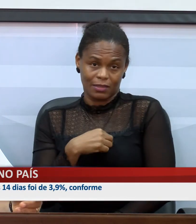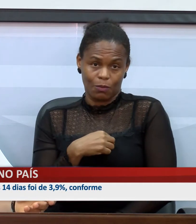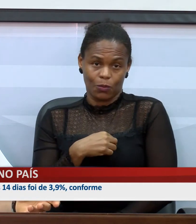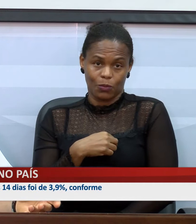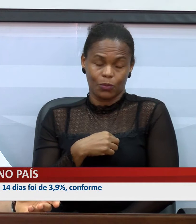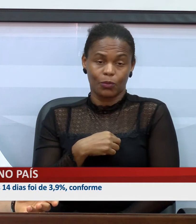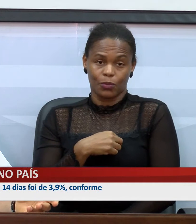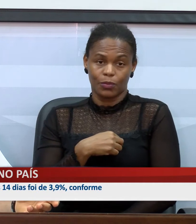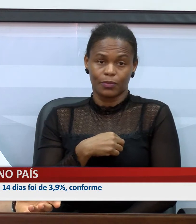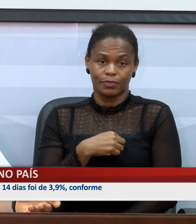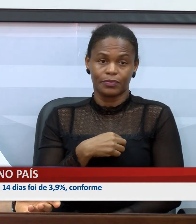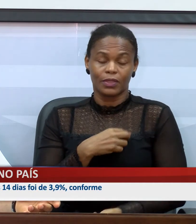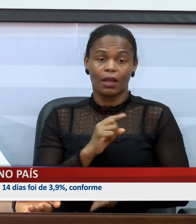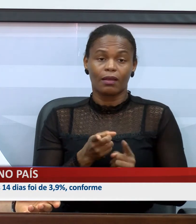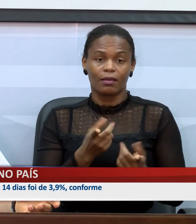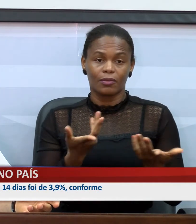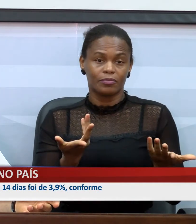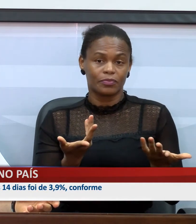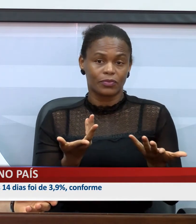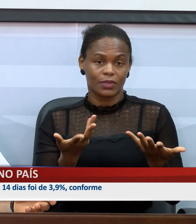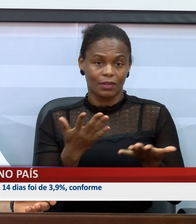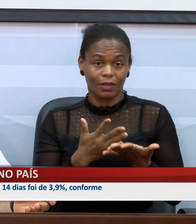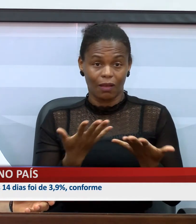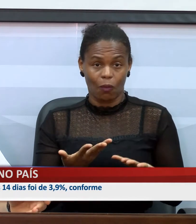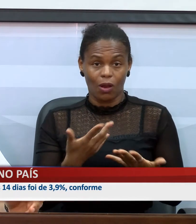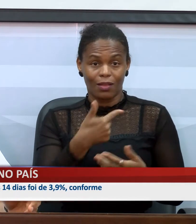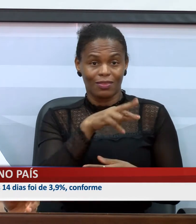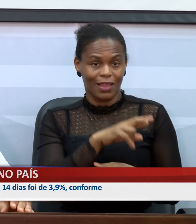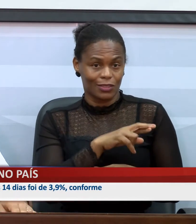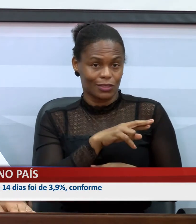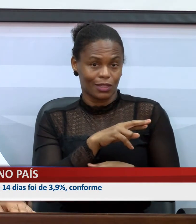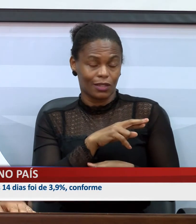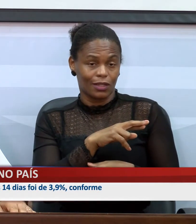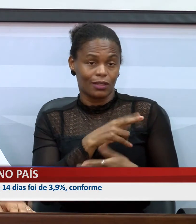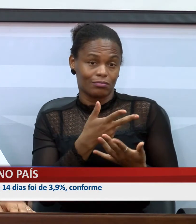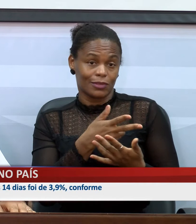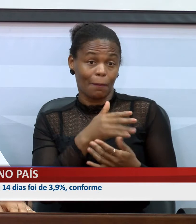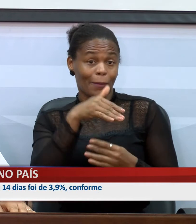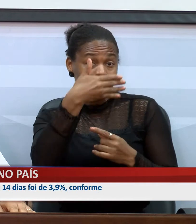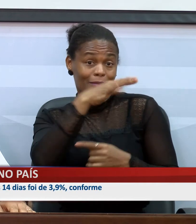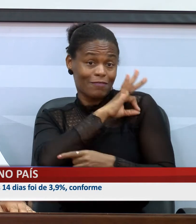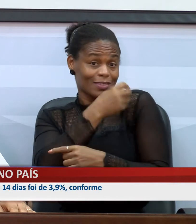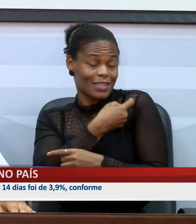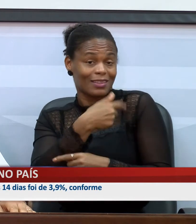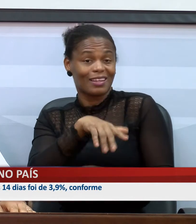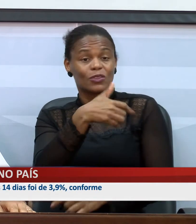Santiago, que neste momento têm a menor taxa de cobertura da primeira dose, que é de